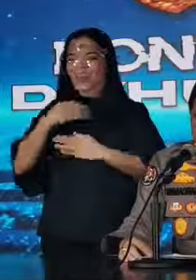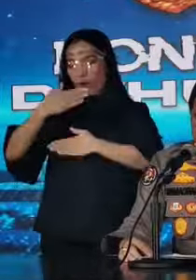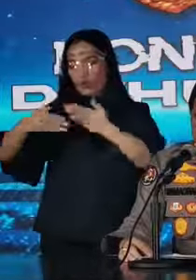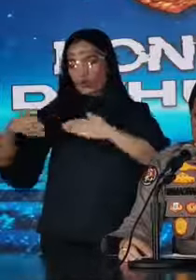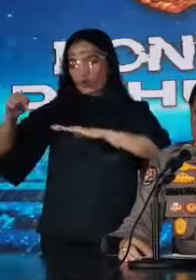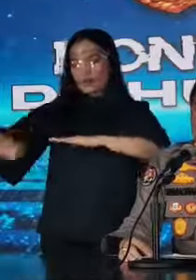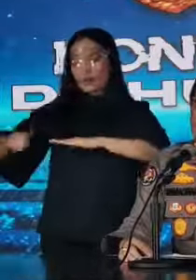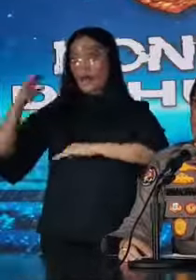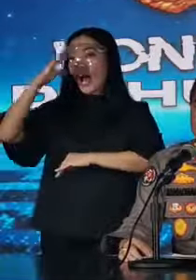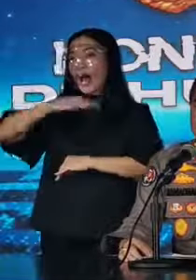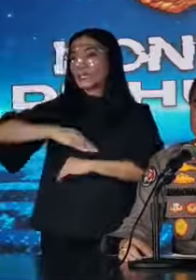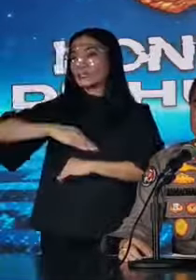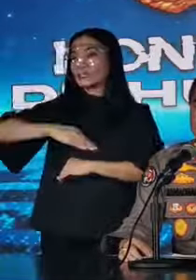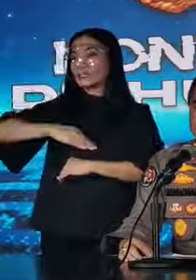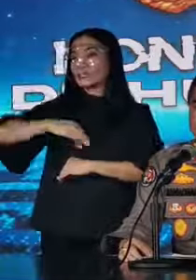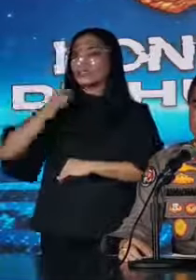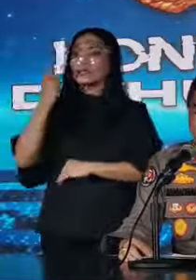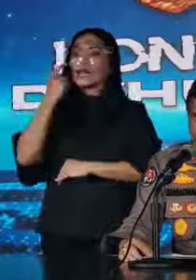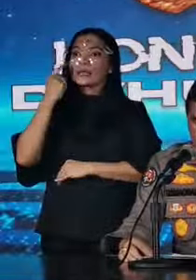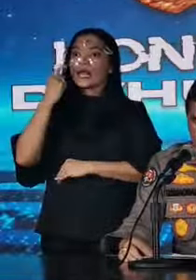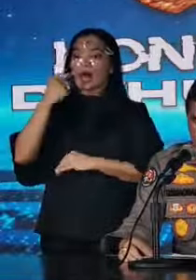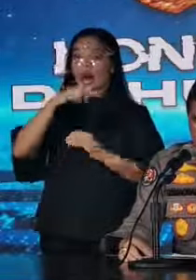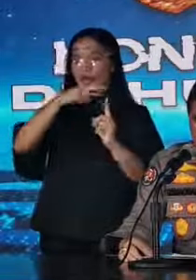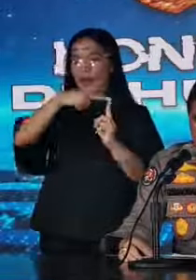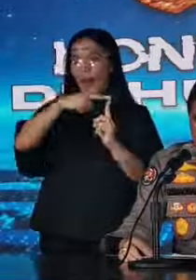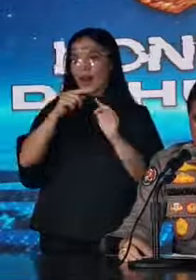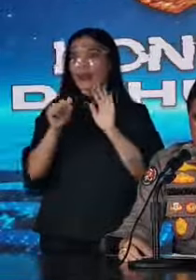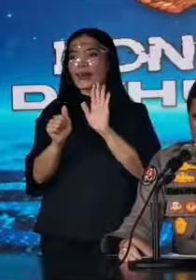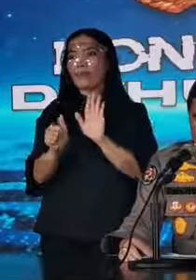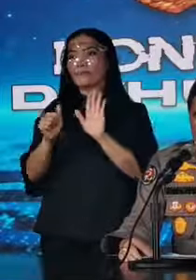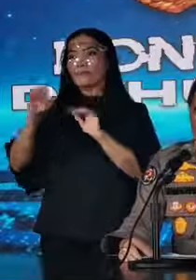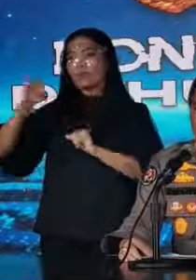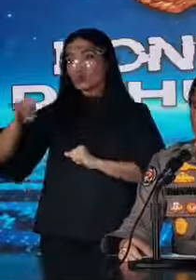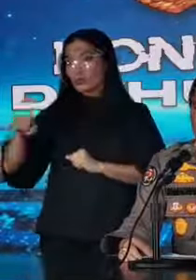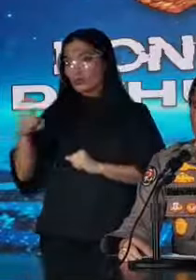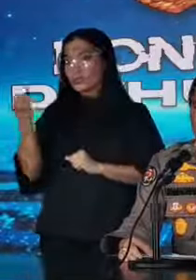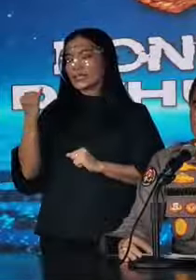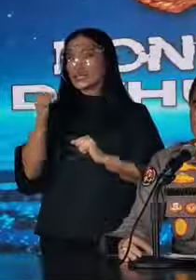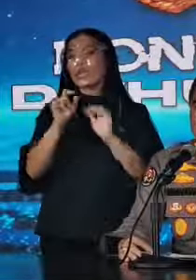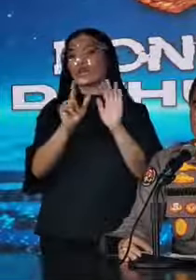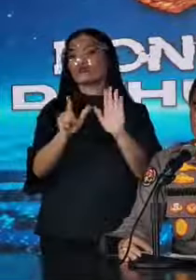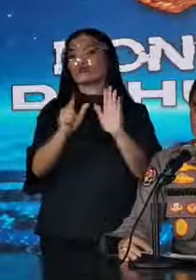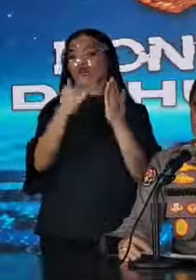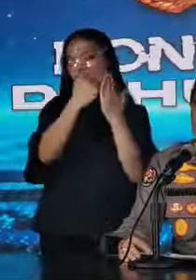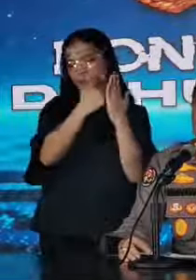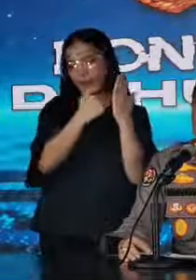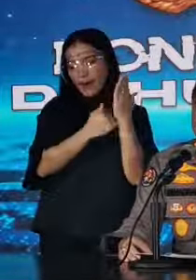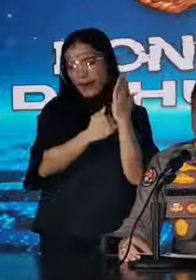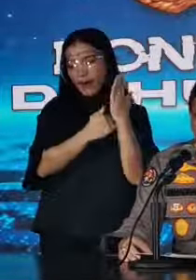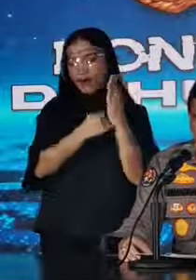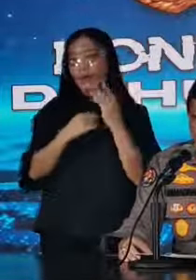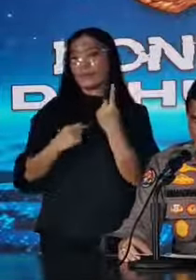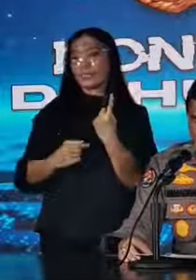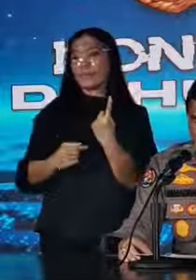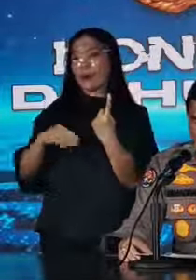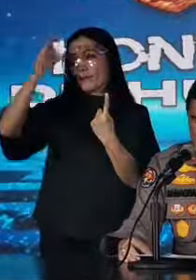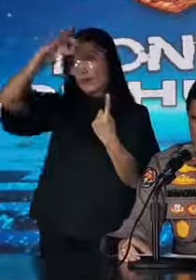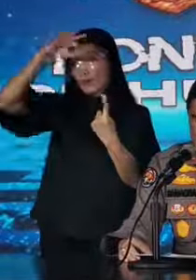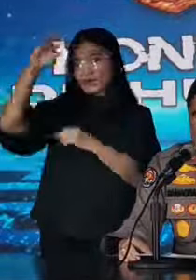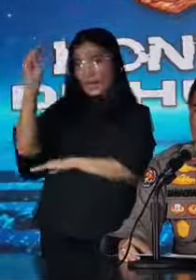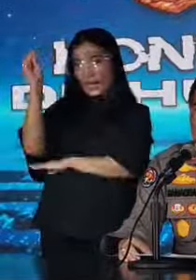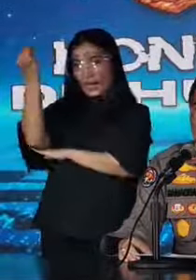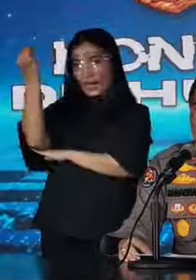di hari Selasa tanggal 6 Juli dilakukan 7 kegiatan, yang pertama oleh Polda